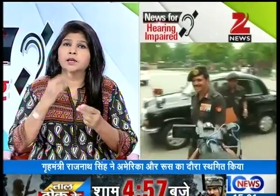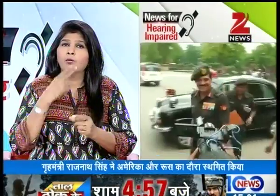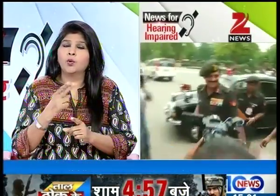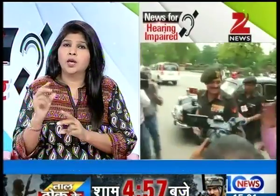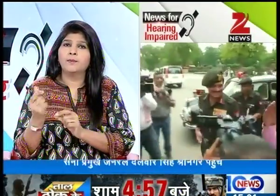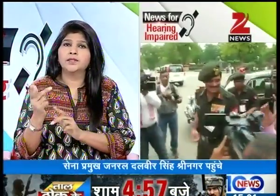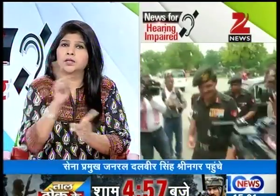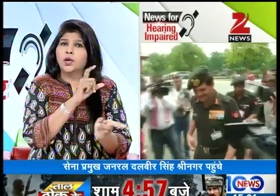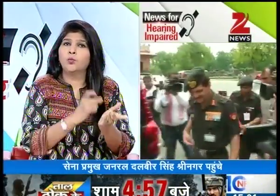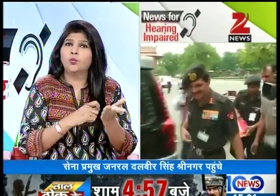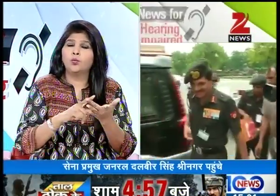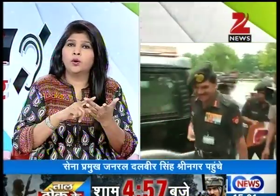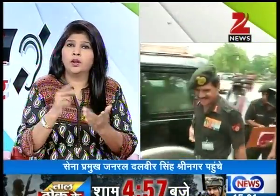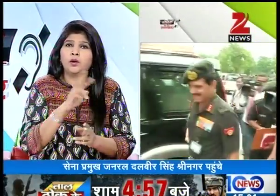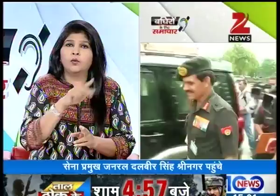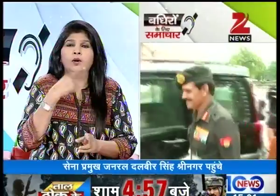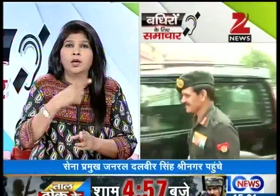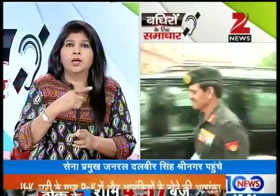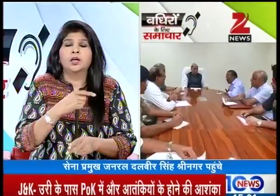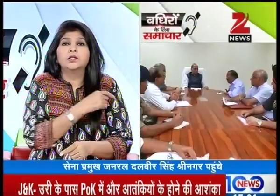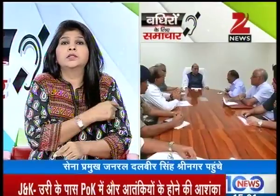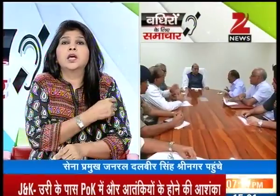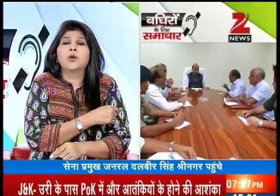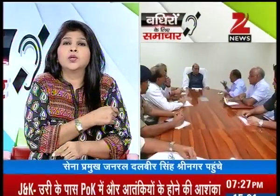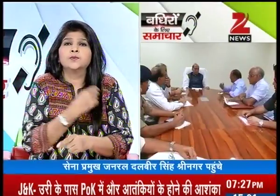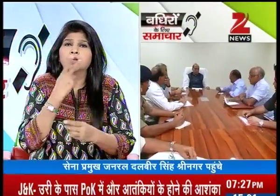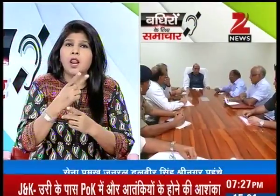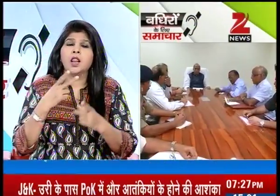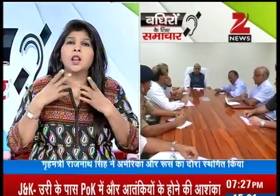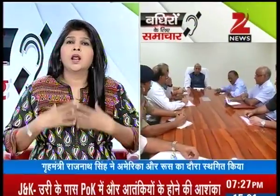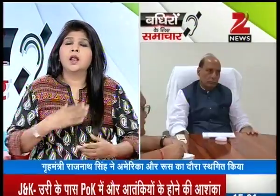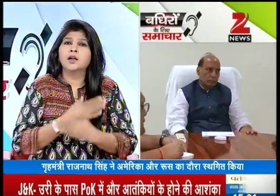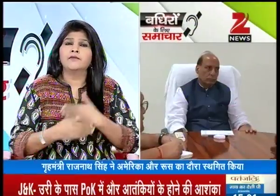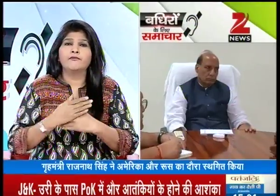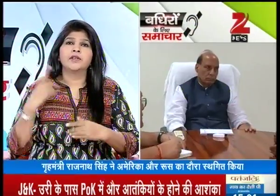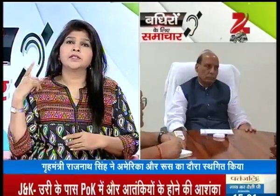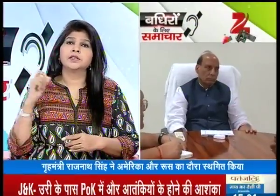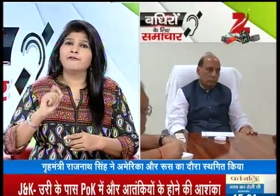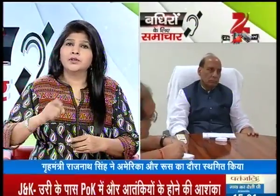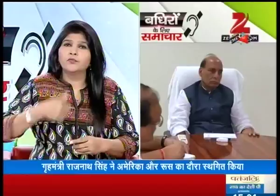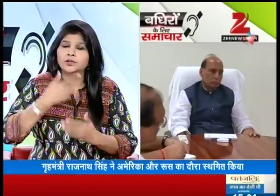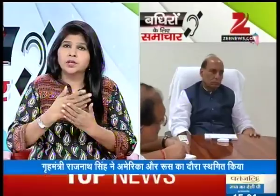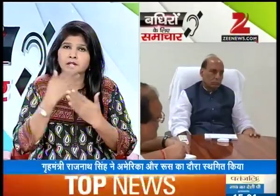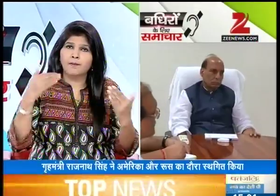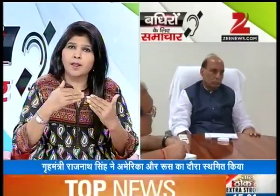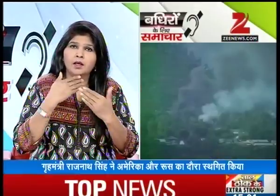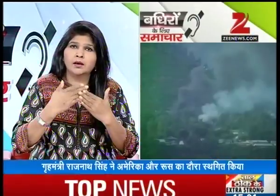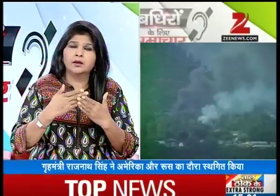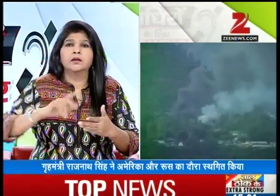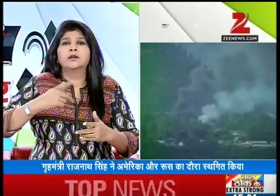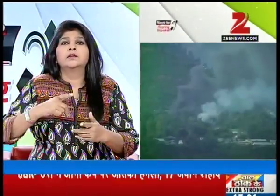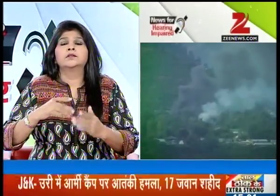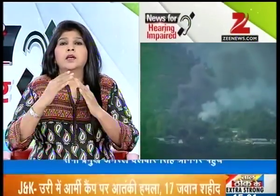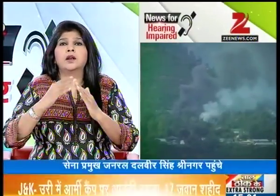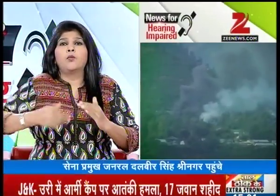दिया। सेना प्रमुख ने श्रीनगर के अस्पताल में भर्ती घायल जवानों से मुलाकात की। केंद्रीय गृह मंत्री राजनाथ